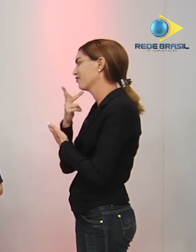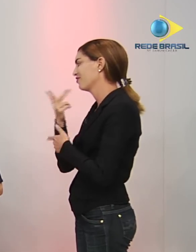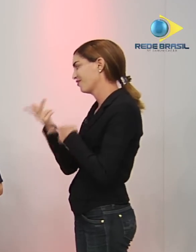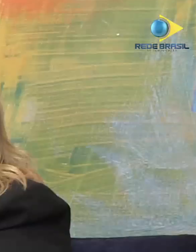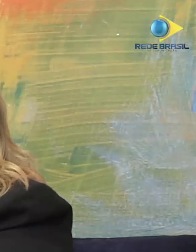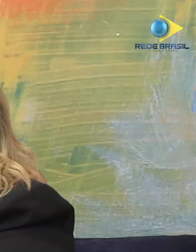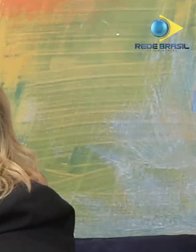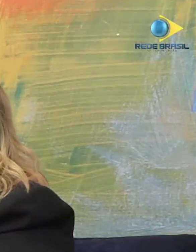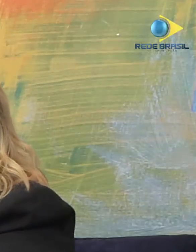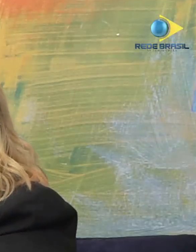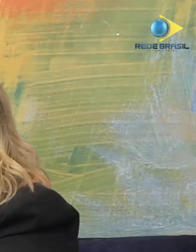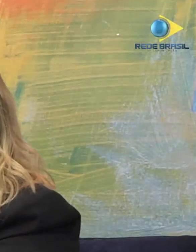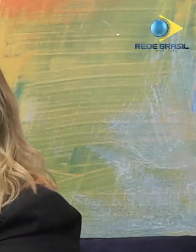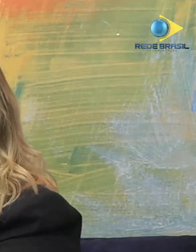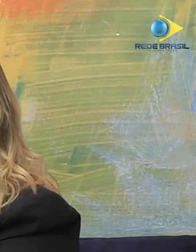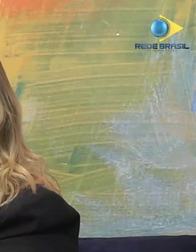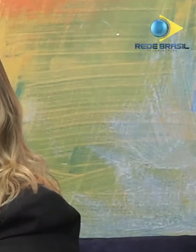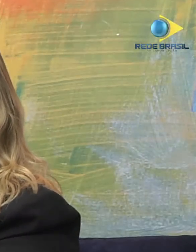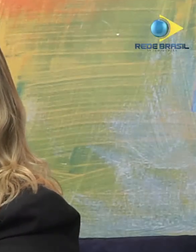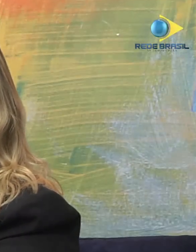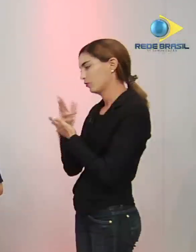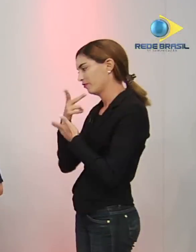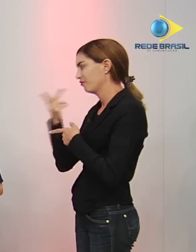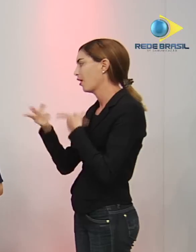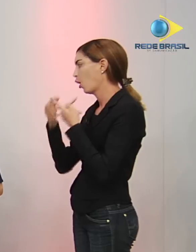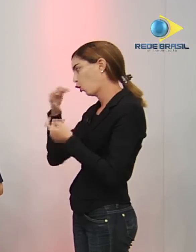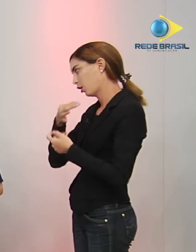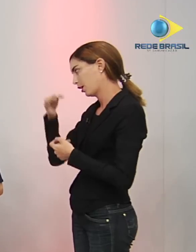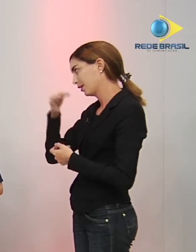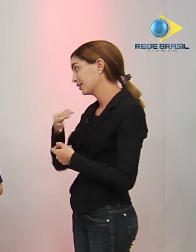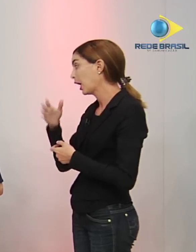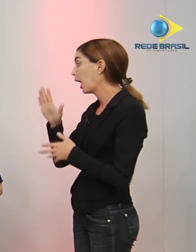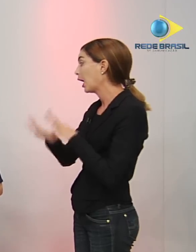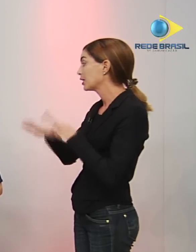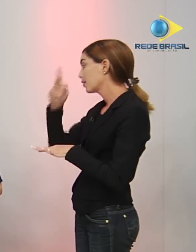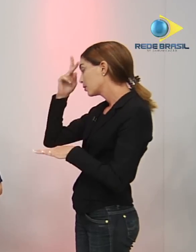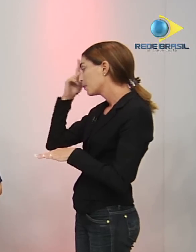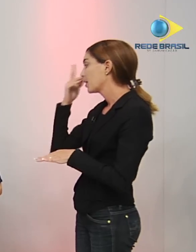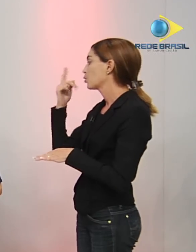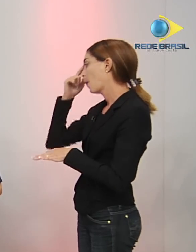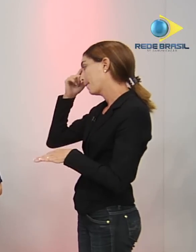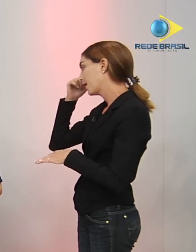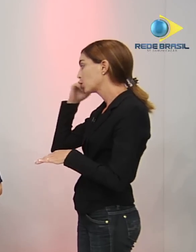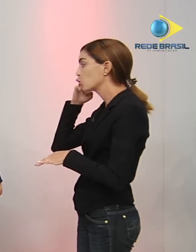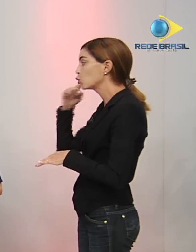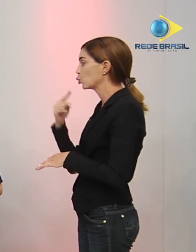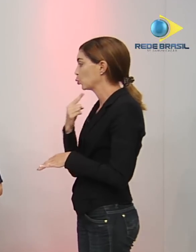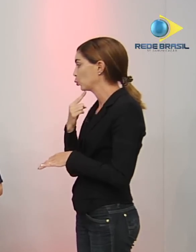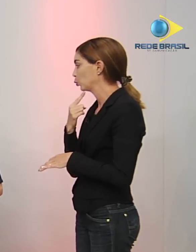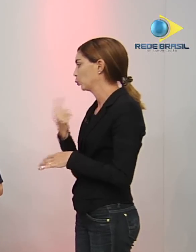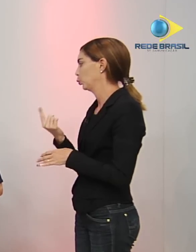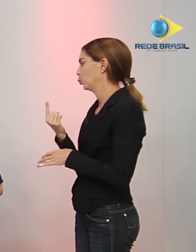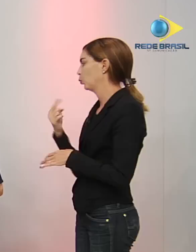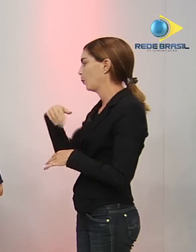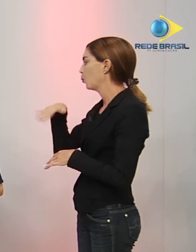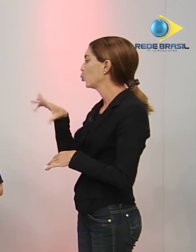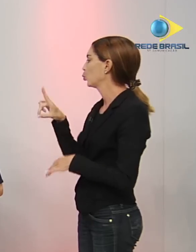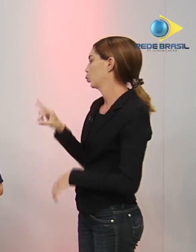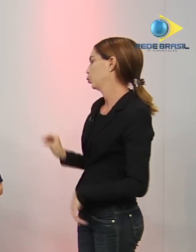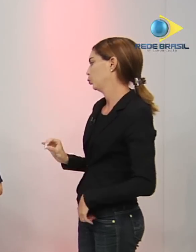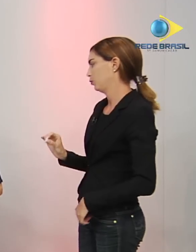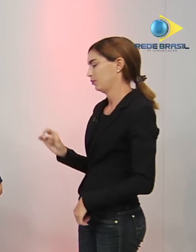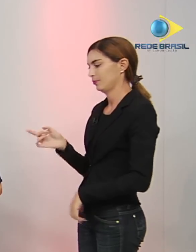né, Diona? É importante trazer essa reflexão para quebrar muitos paradigmas, não é? Isso. Você falou bem, quebrar paradigmas.